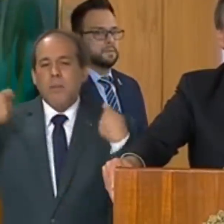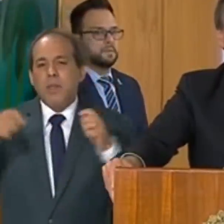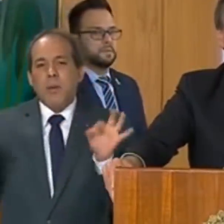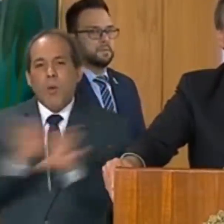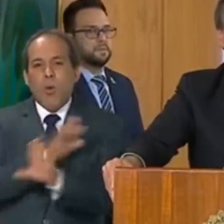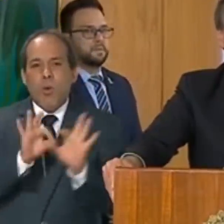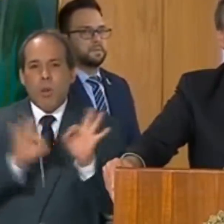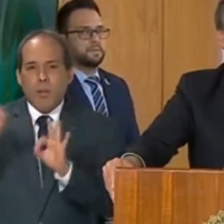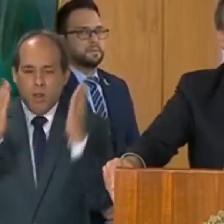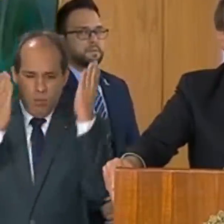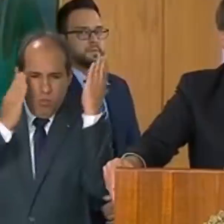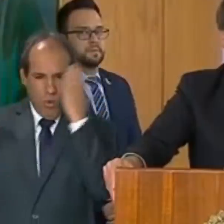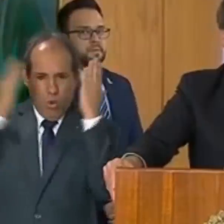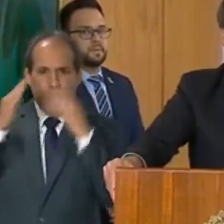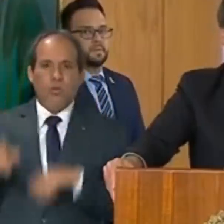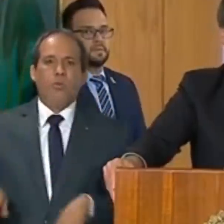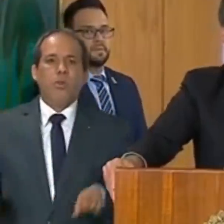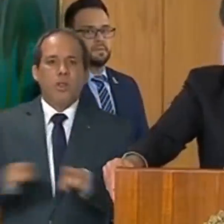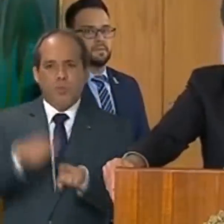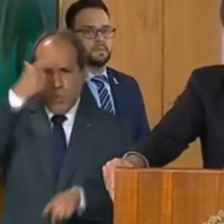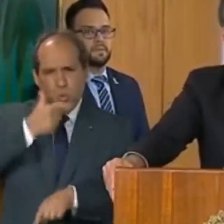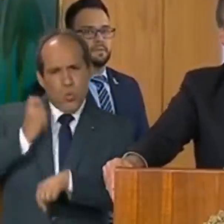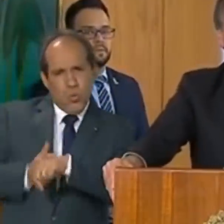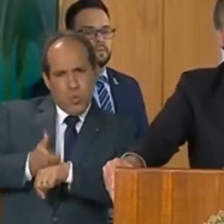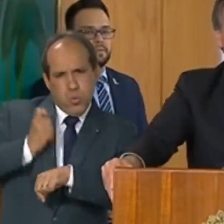psicologicamente, ter couro duro